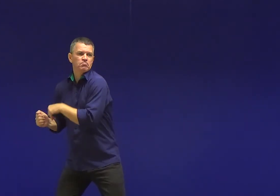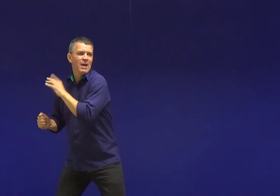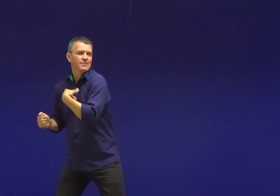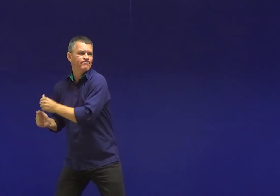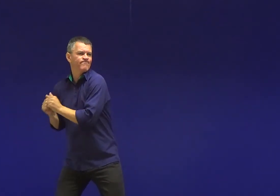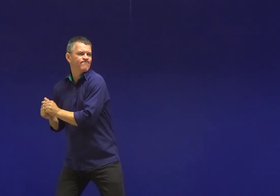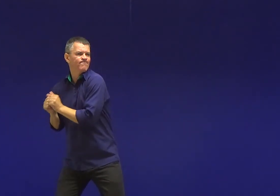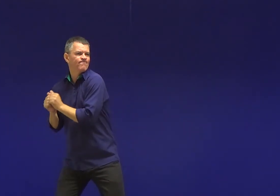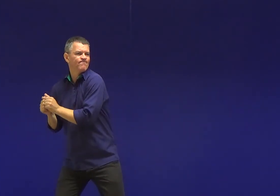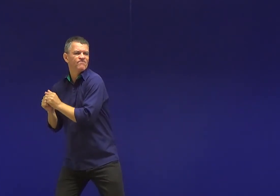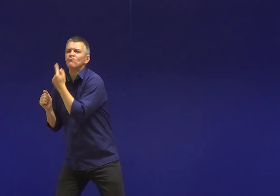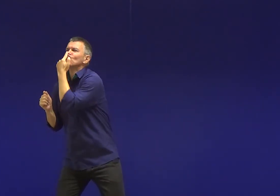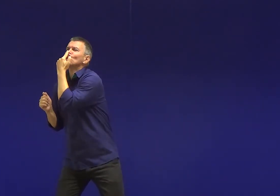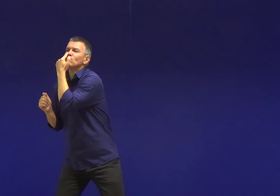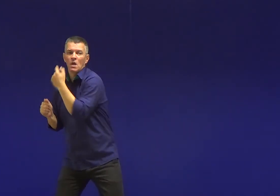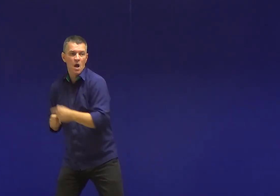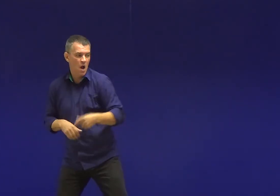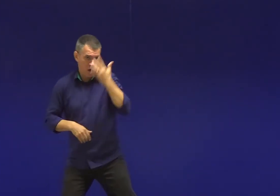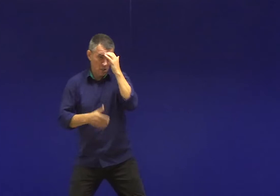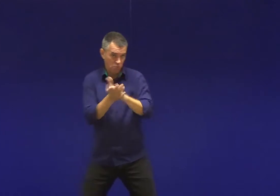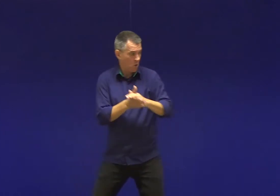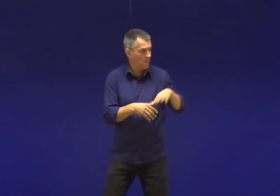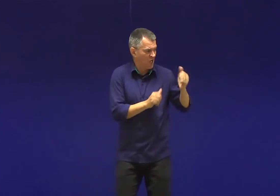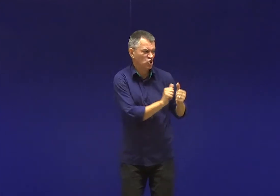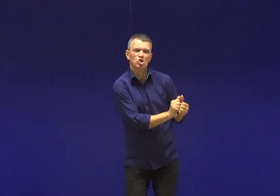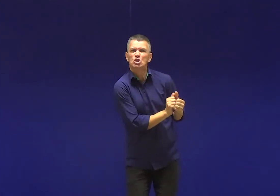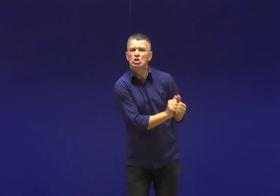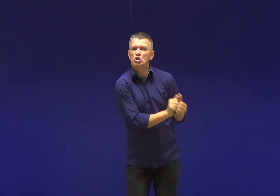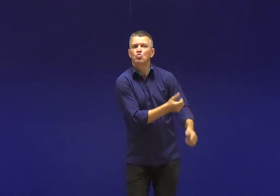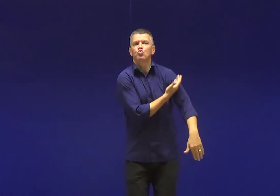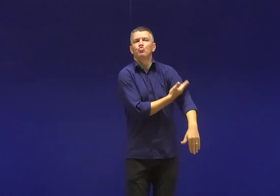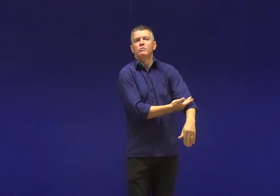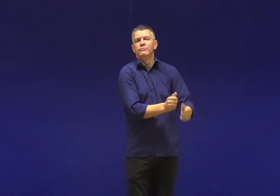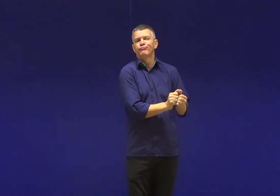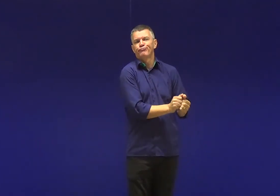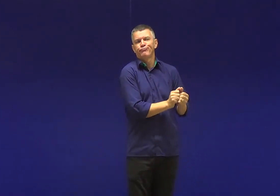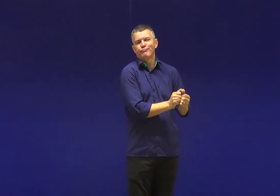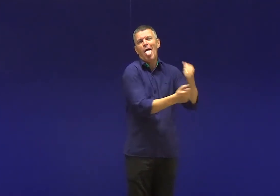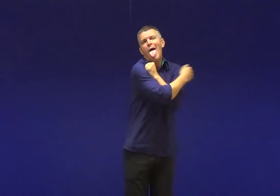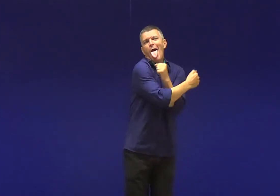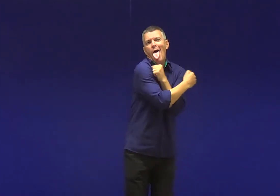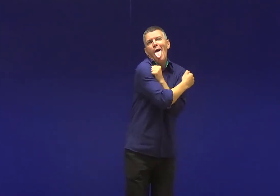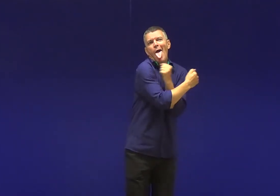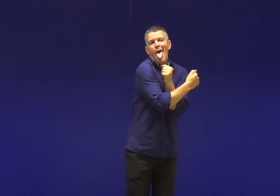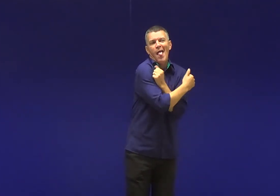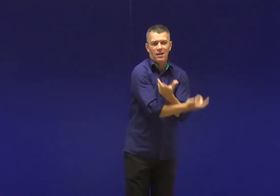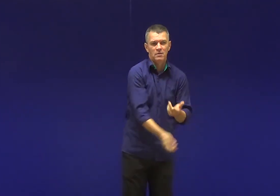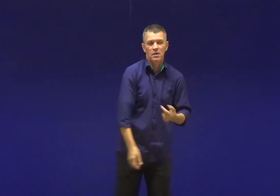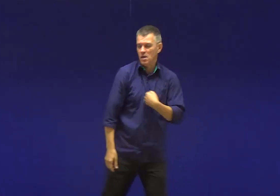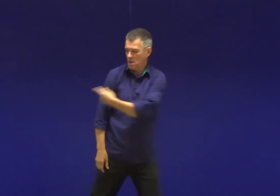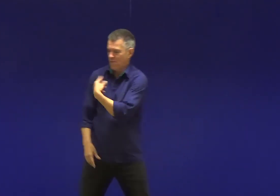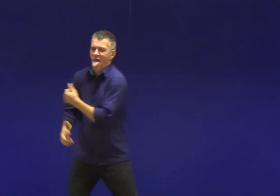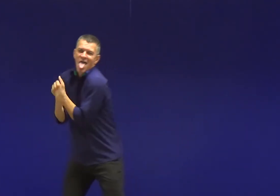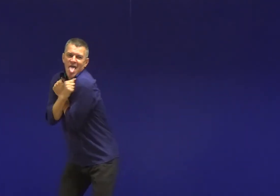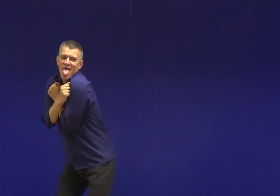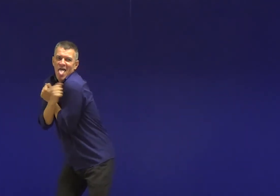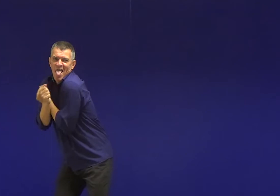Mas eu costumo mesmo passar mais tempo com a minha filha mais nova, enquanto a minha filha mais velha passa tempo mais com a minha esposa. É uma